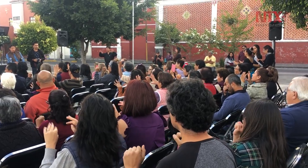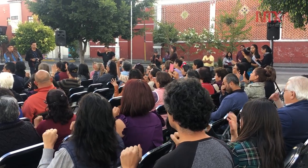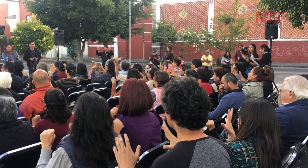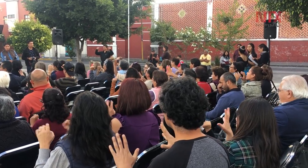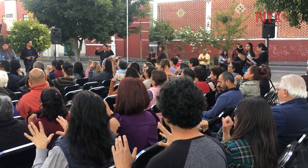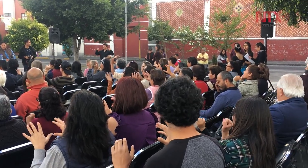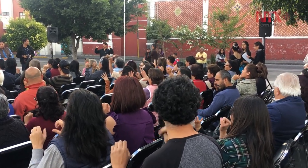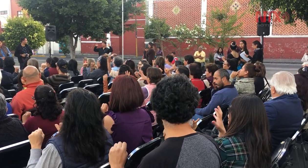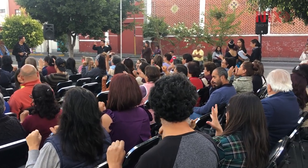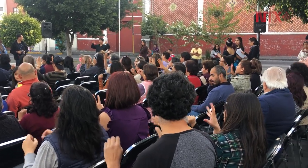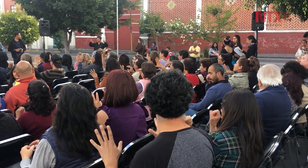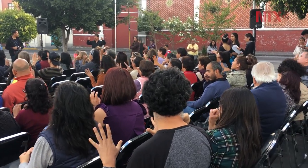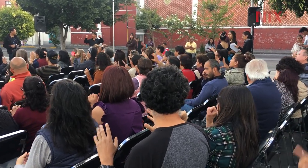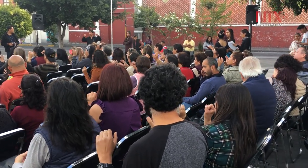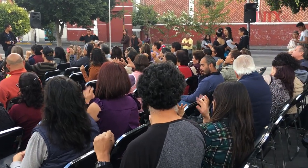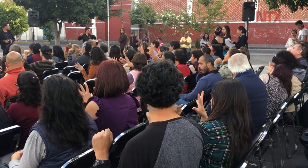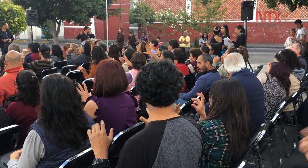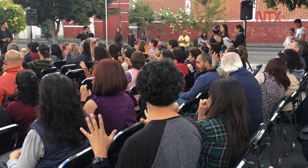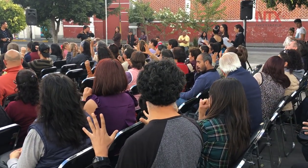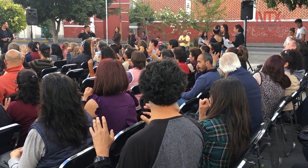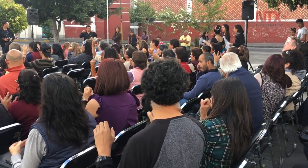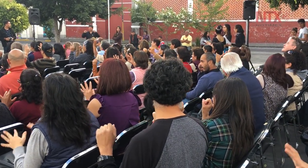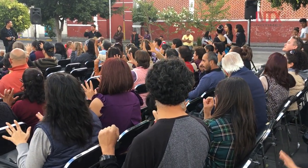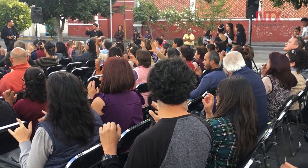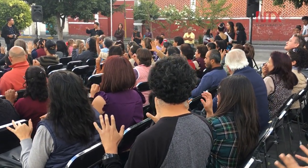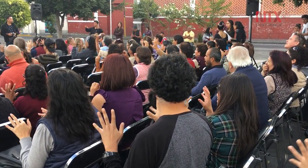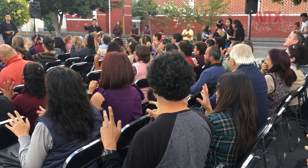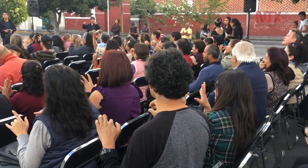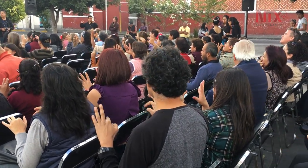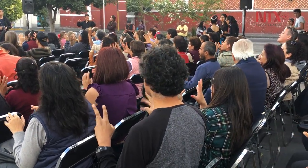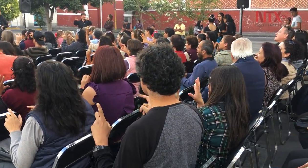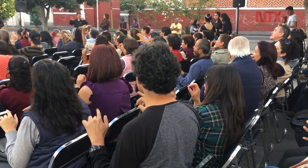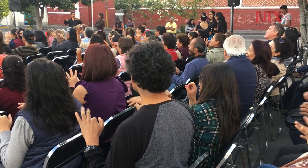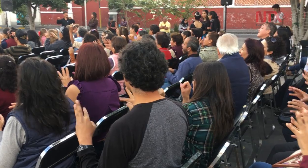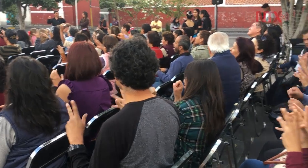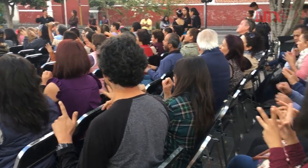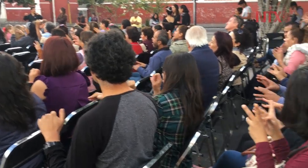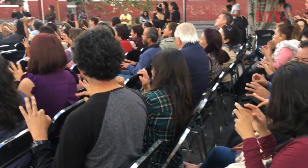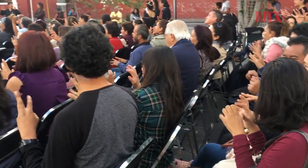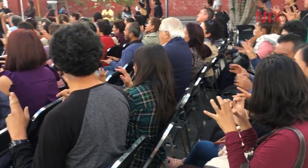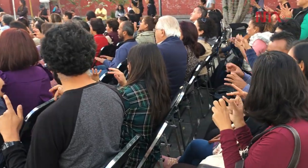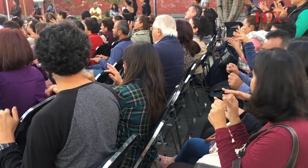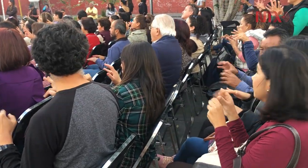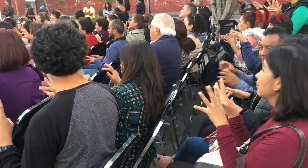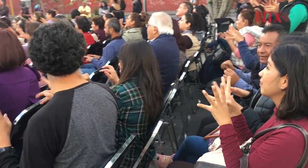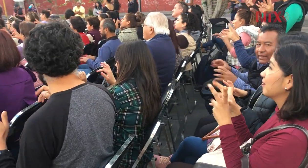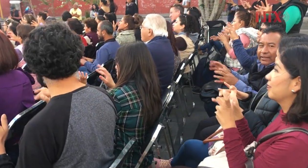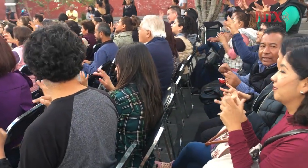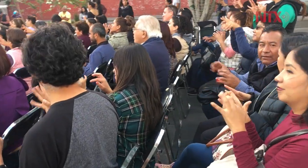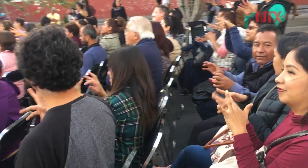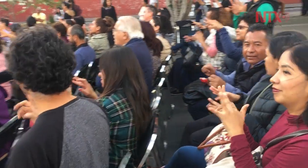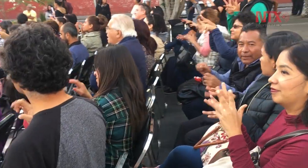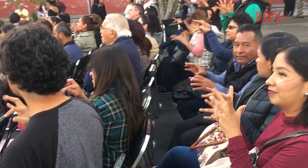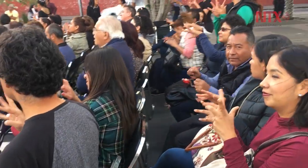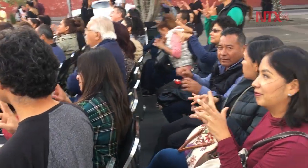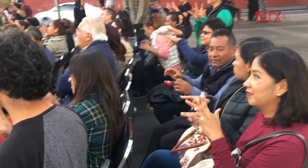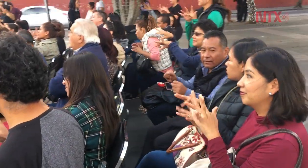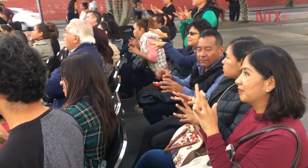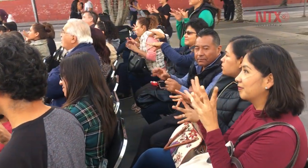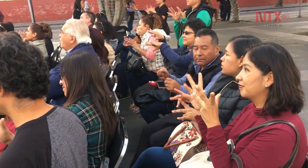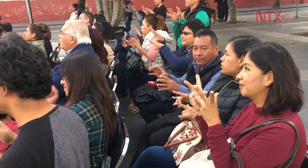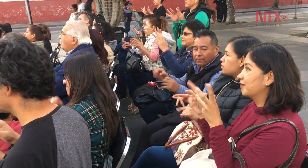señas y coreografía, los asistentes estuvieron prestos para escuchar, pero también para seguir los movimientos de las manos de los